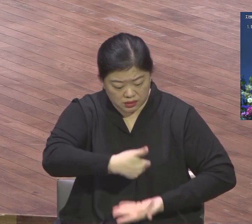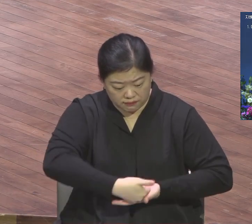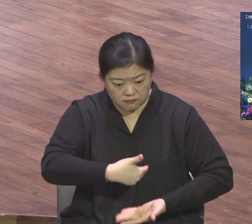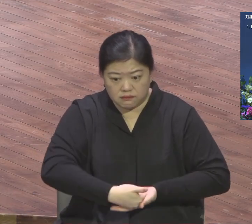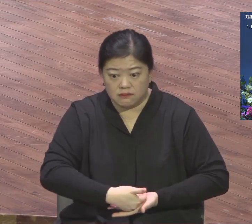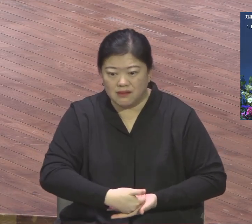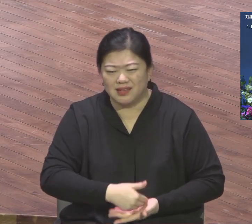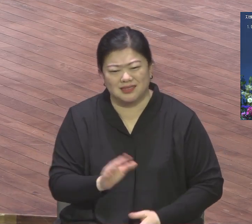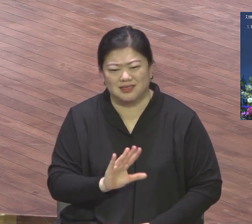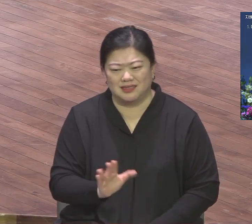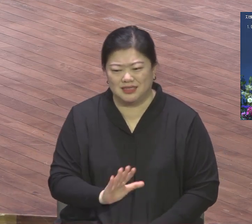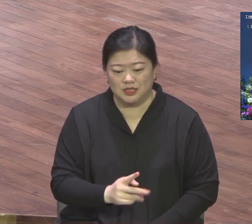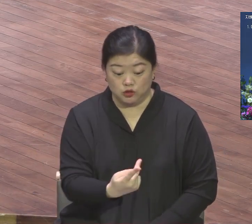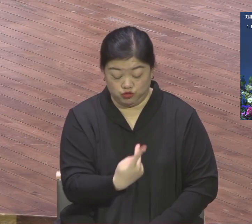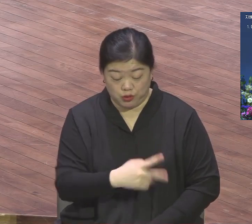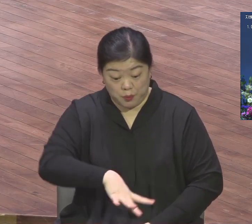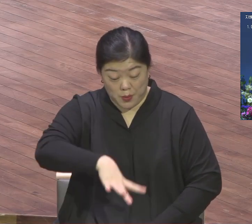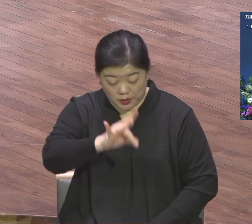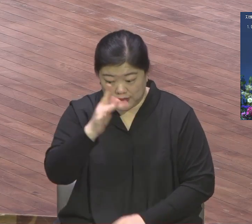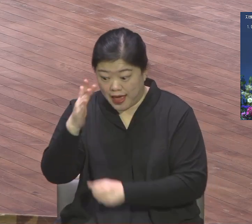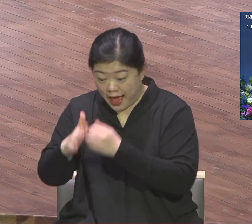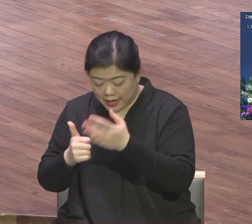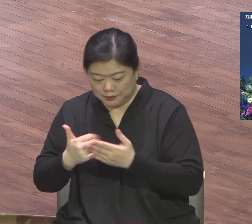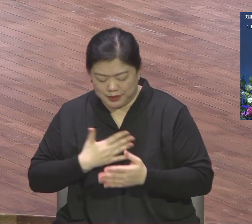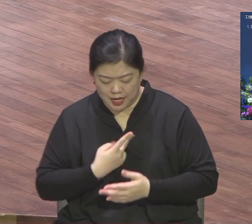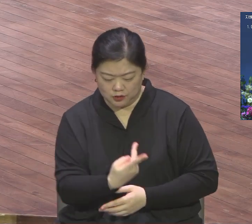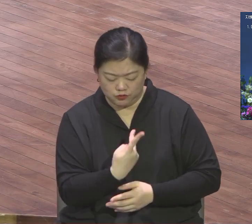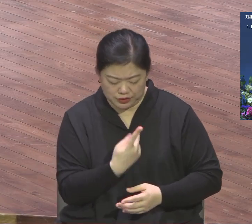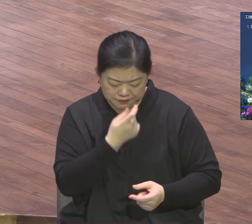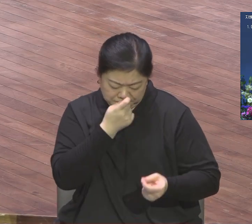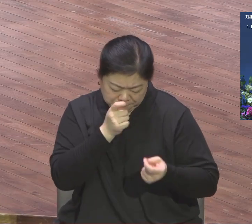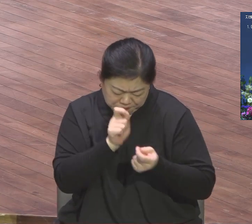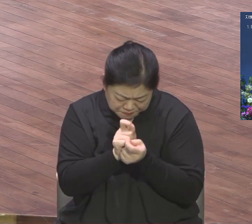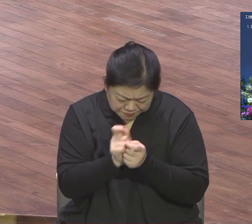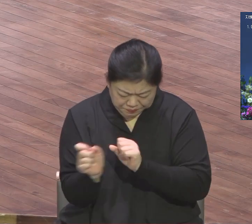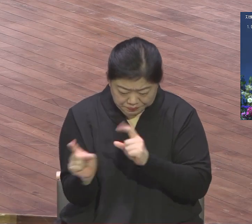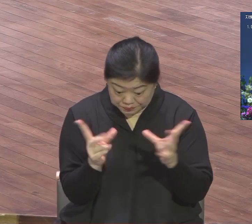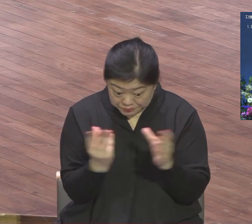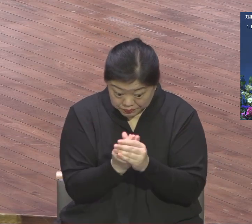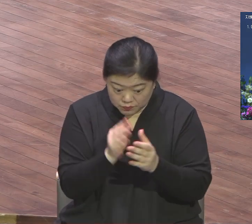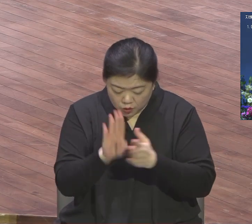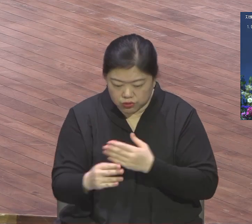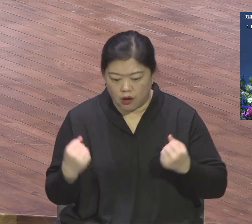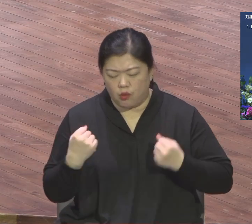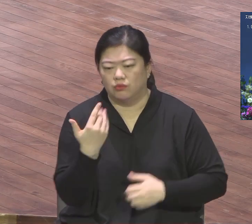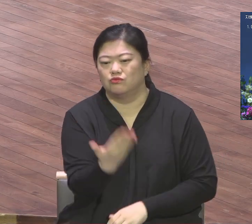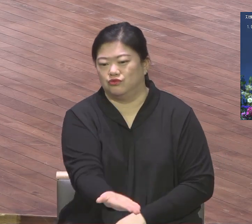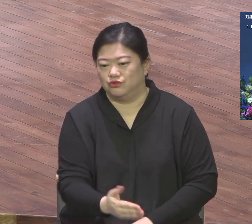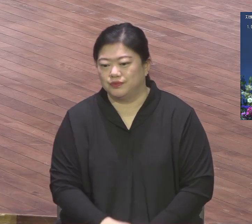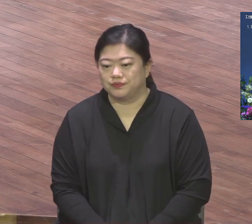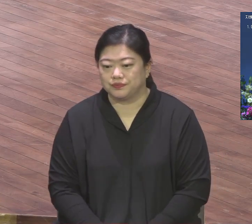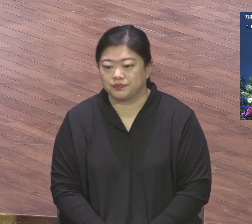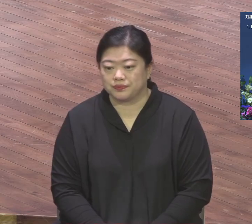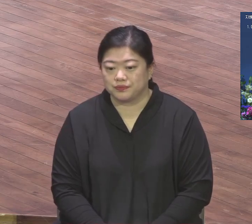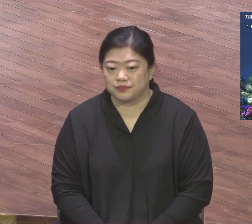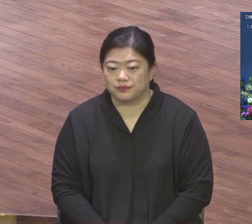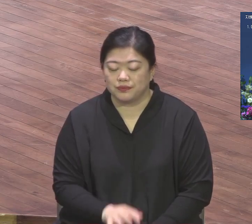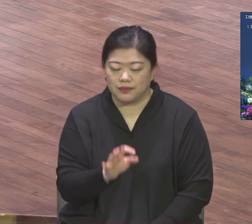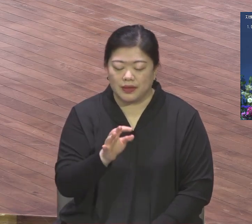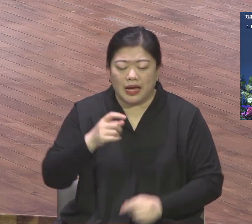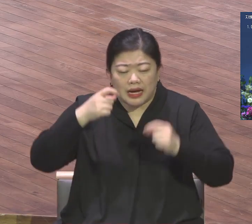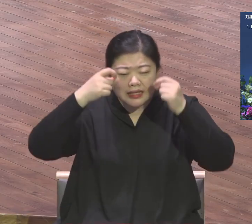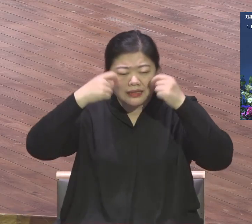지혜를 밝히고 있잖아요. 성경적 지혜가 이렇습니다. 성경적 지혜. 자, 예레미야 선지자는요,